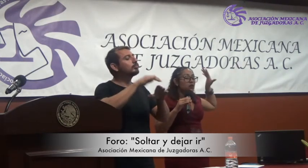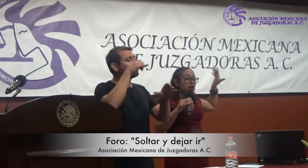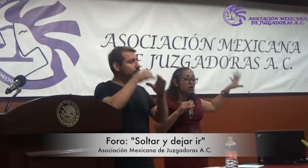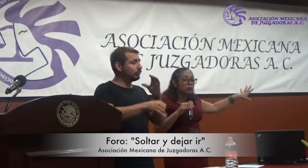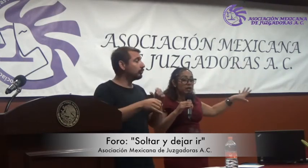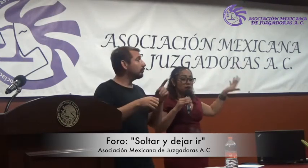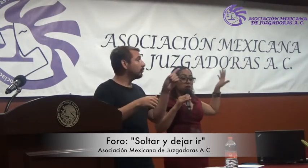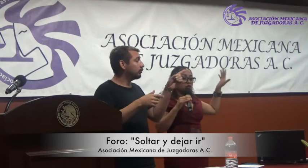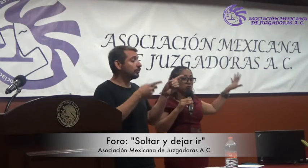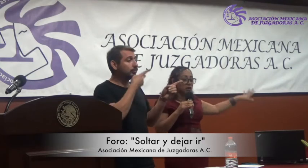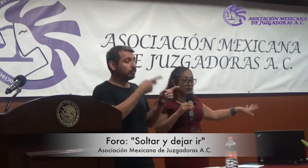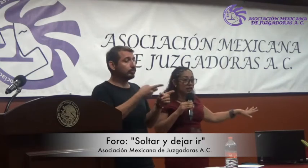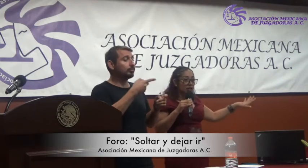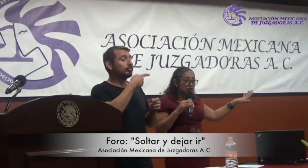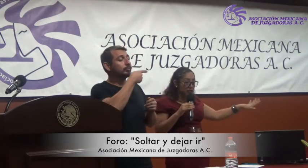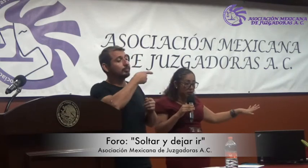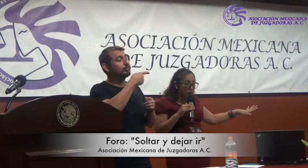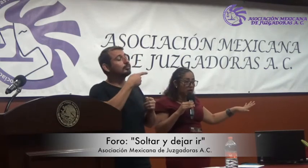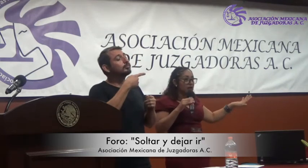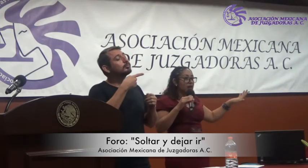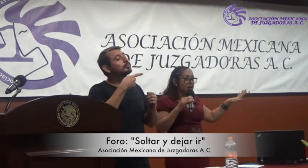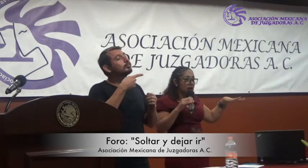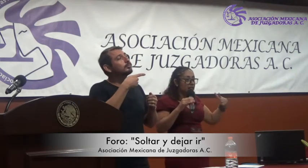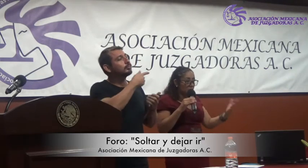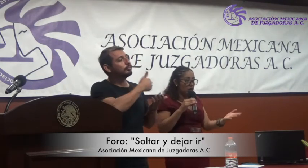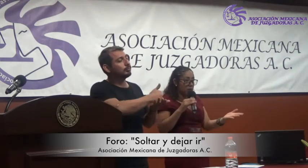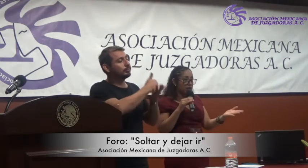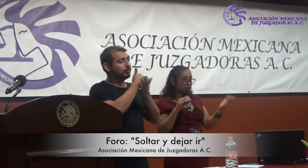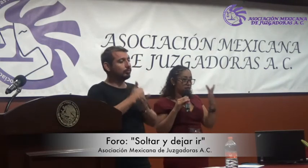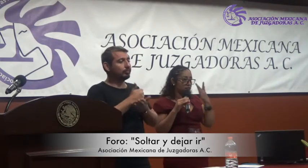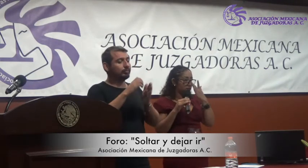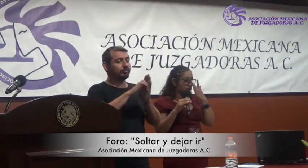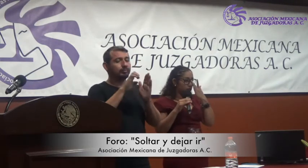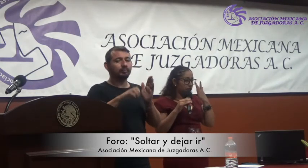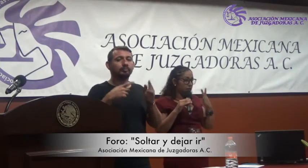y que hay un acompañamiento más adelante que se puede dar ante una